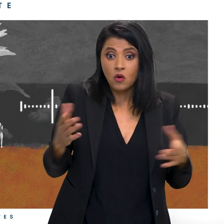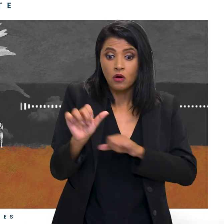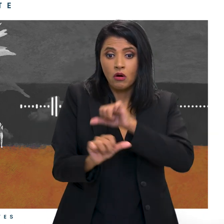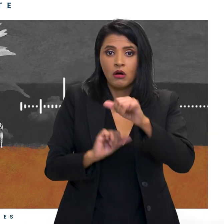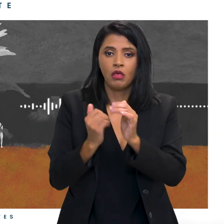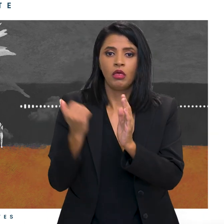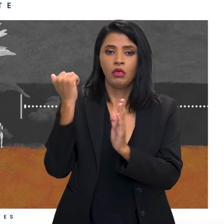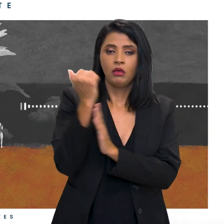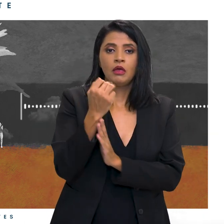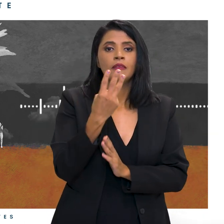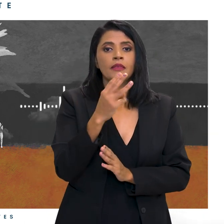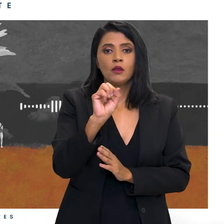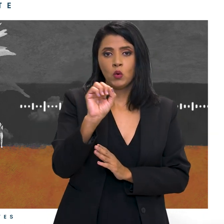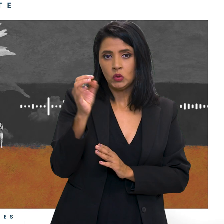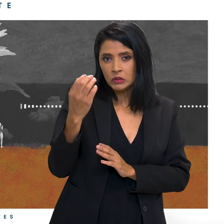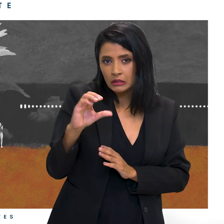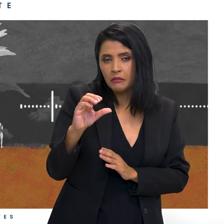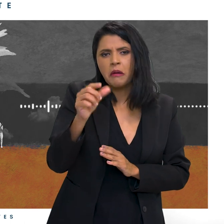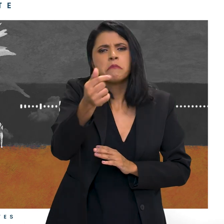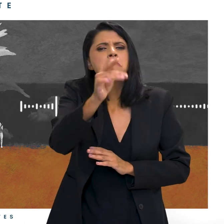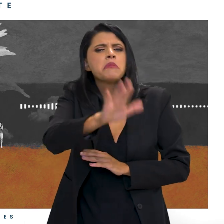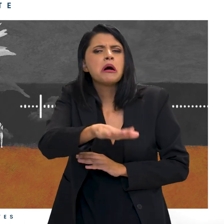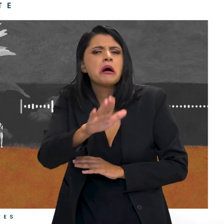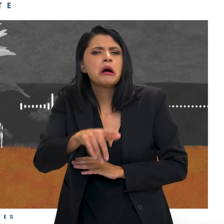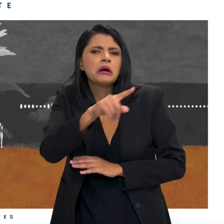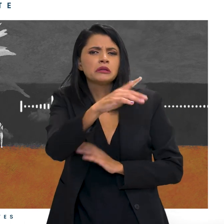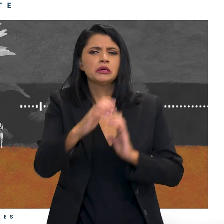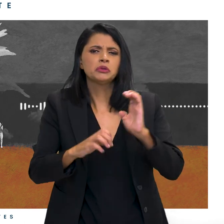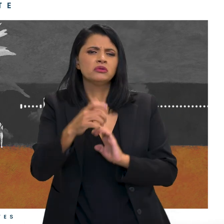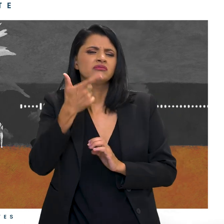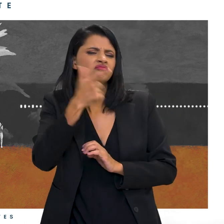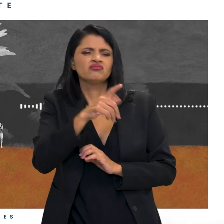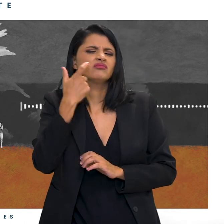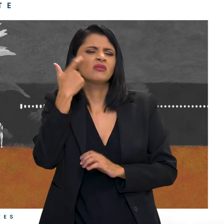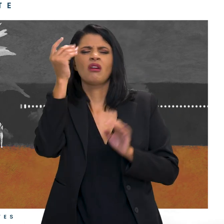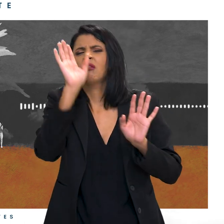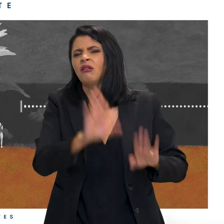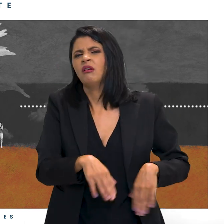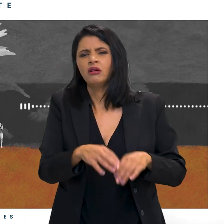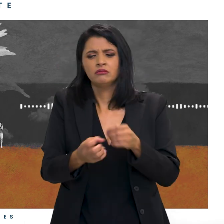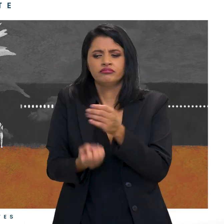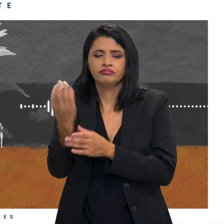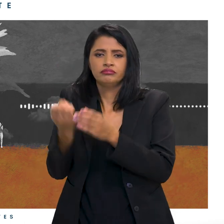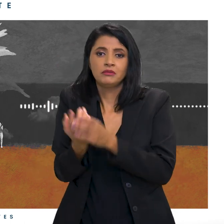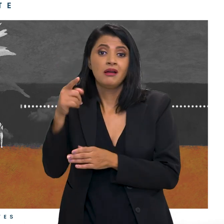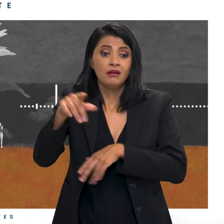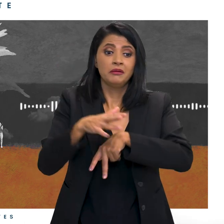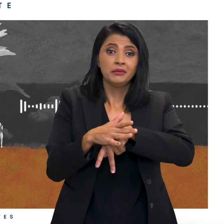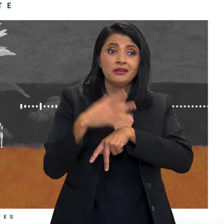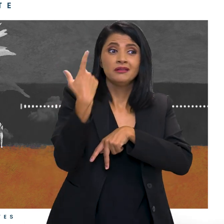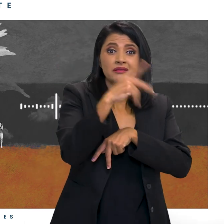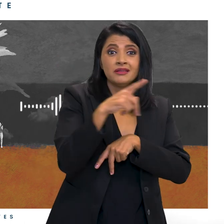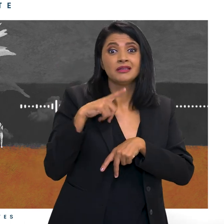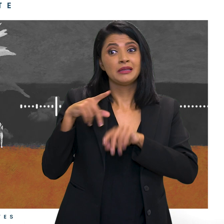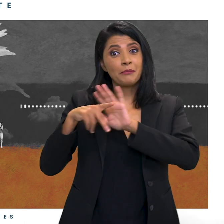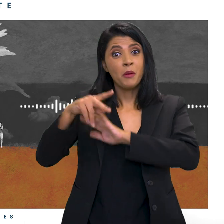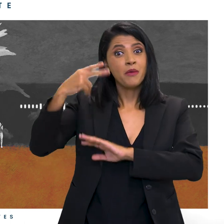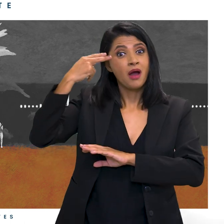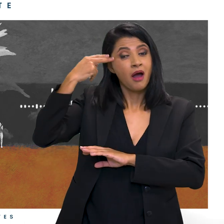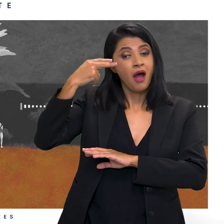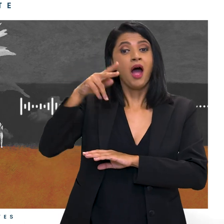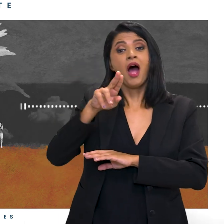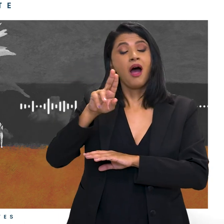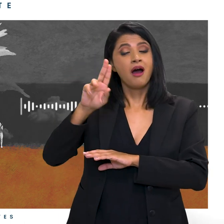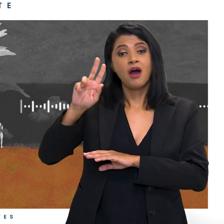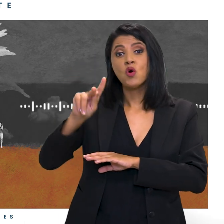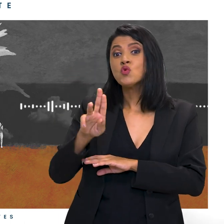agora está custando 38. Por ser muito barato, a indústria farmacêutica não tem interesse em fabricar. Os pacientes dependem da produção do laboratório